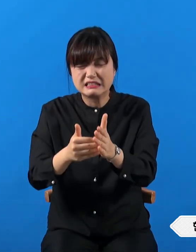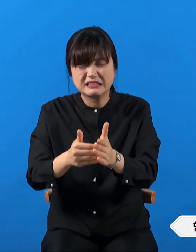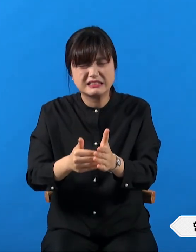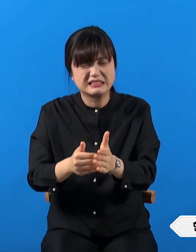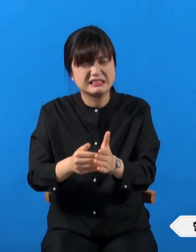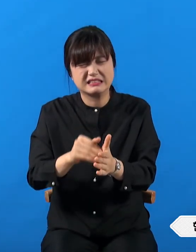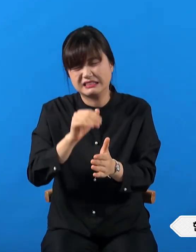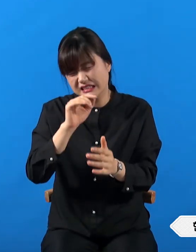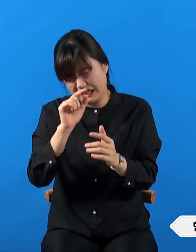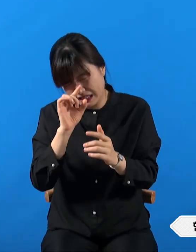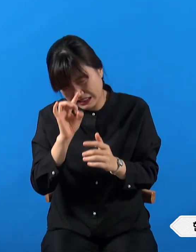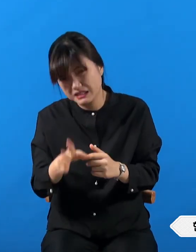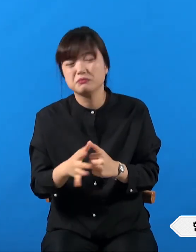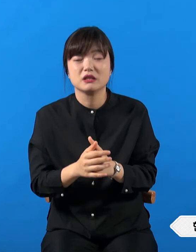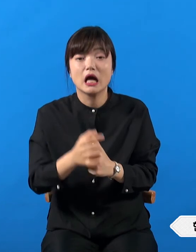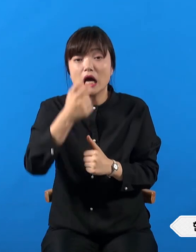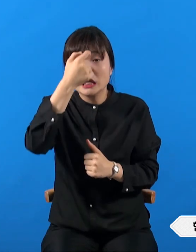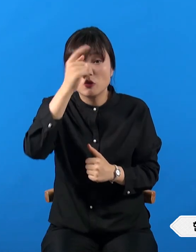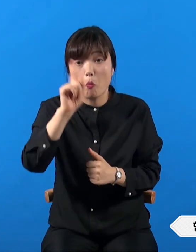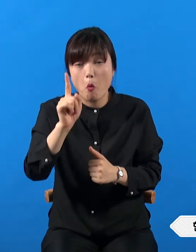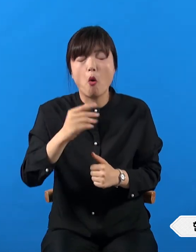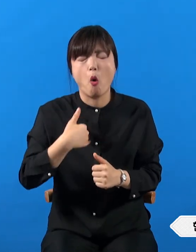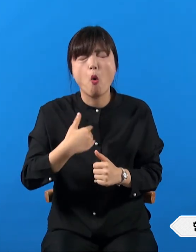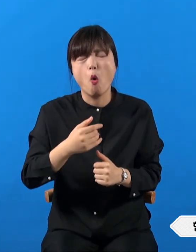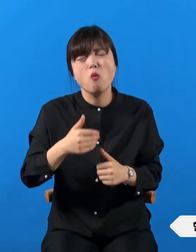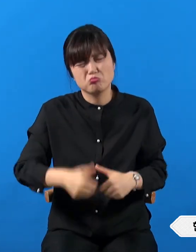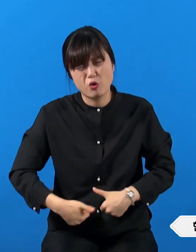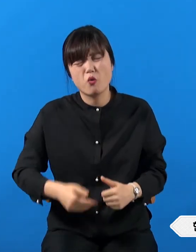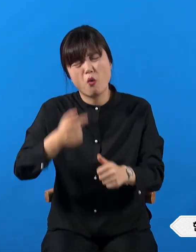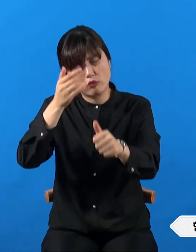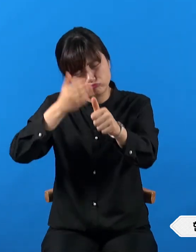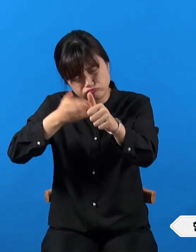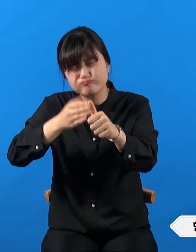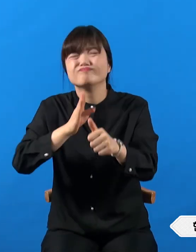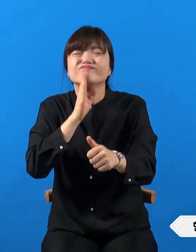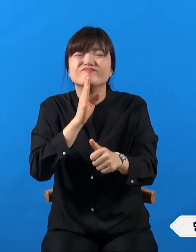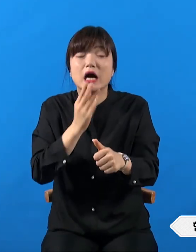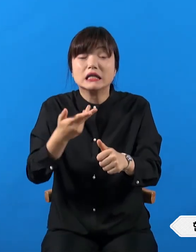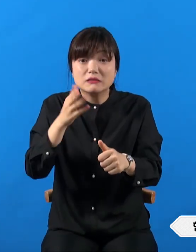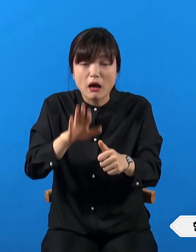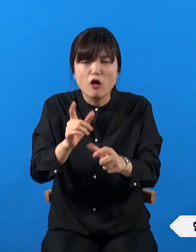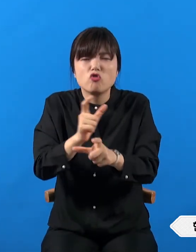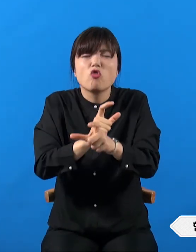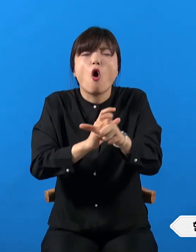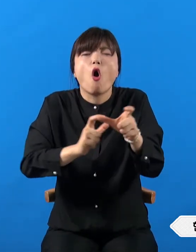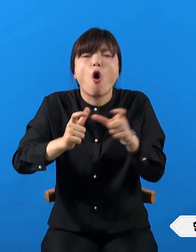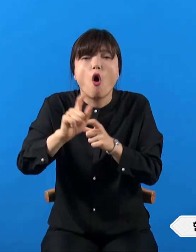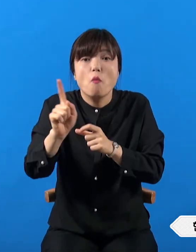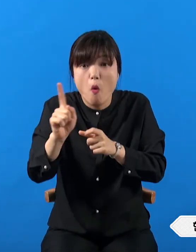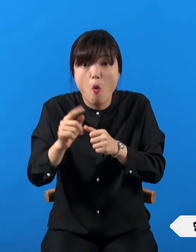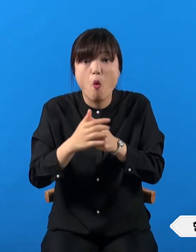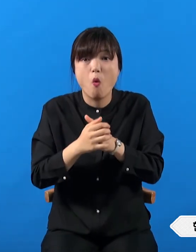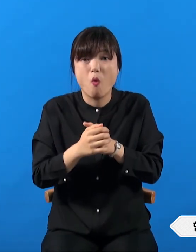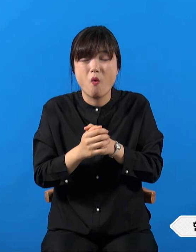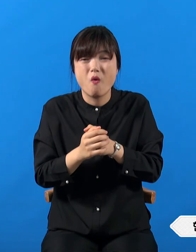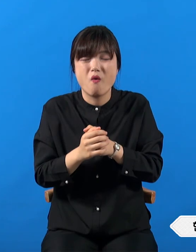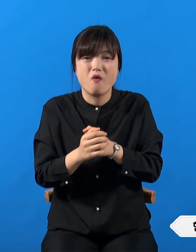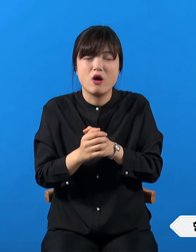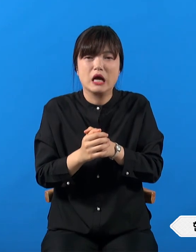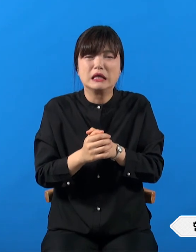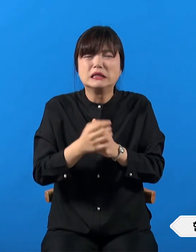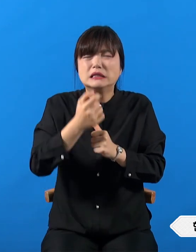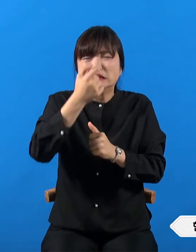그렇습니다. 물론 기도는 내게 필요한 것을 구하는 것이지요. 그런데